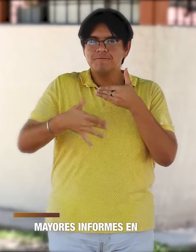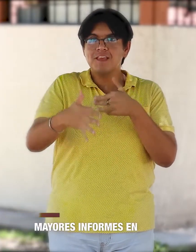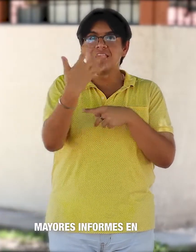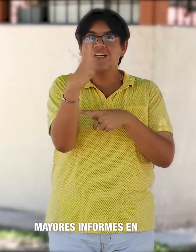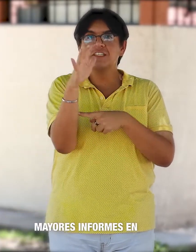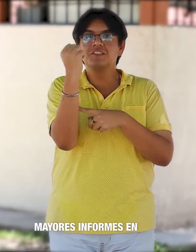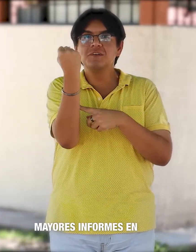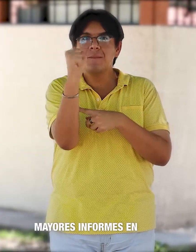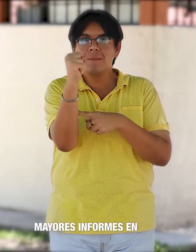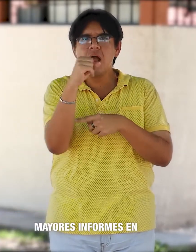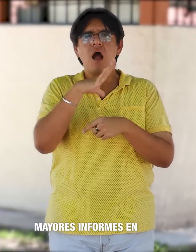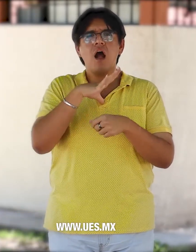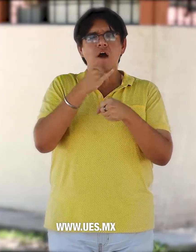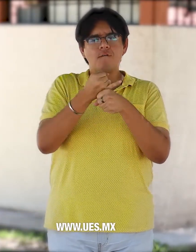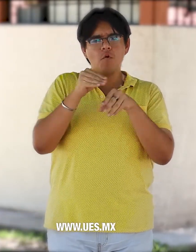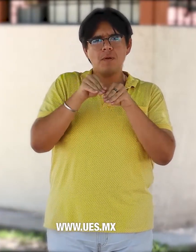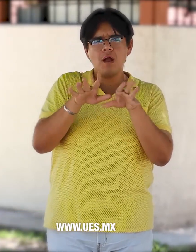Mayores informes en